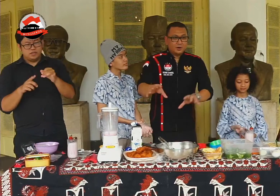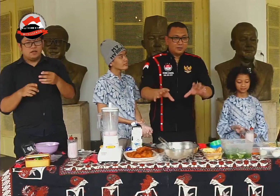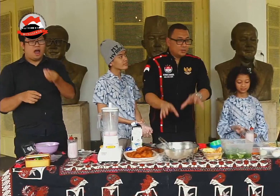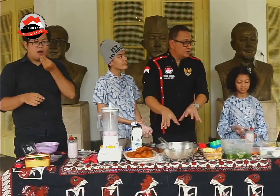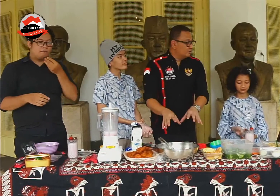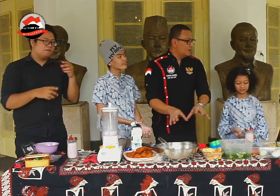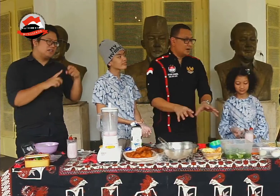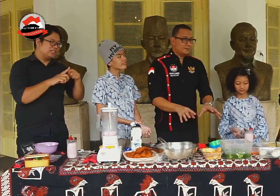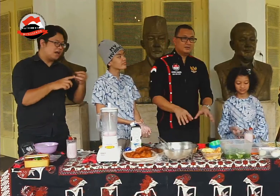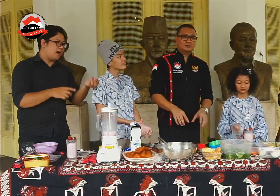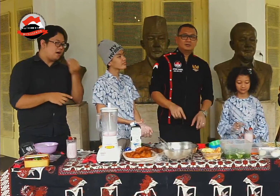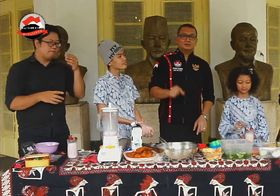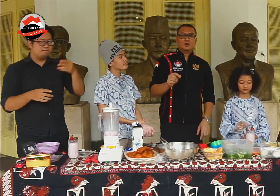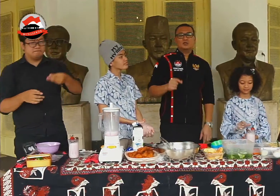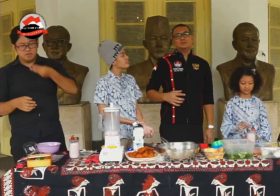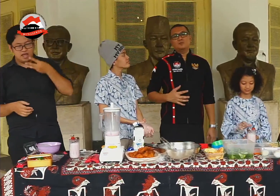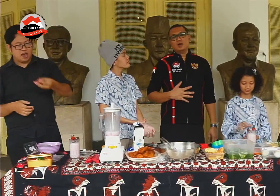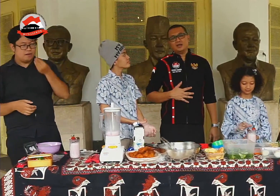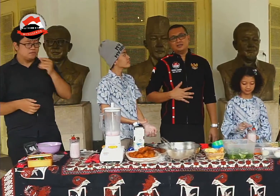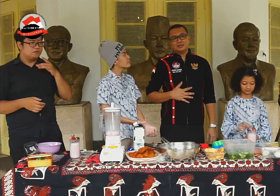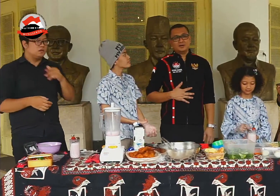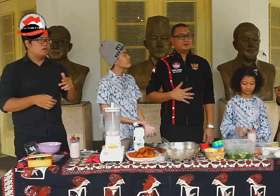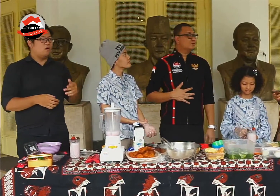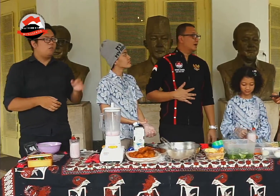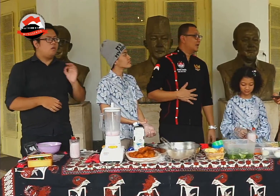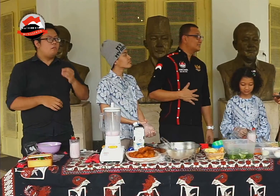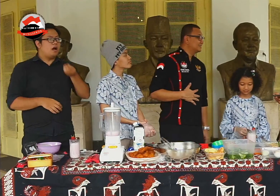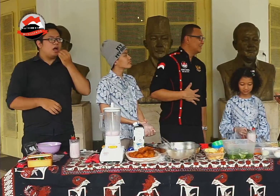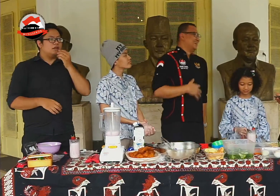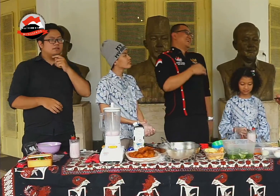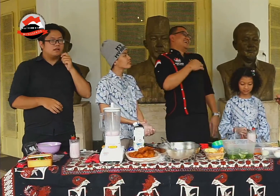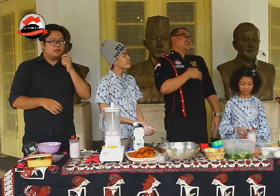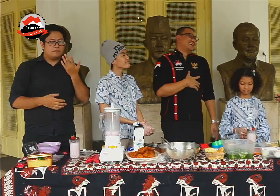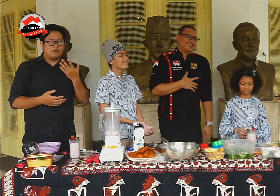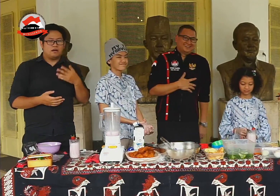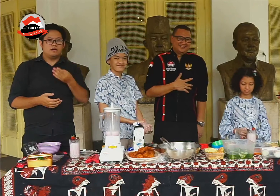lain, udah makan mie, udah makan apa? Oh, saya belum makan nih. Kenapa? Karena belum makan nasi.